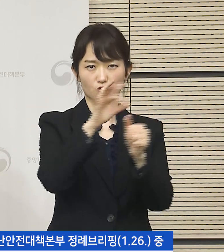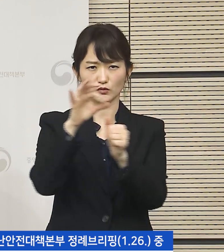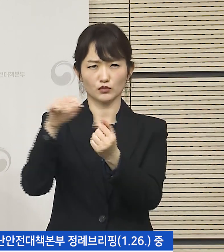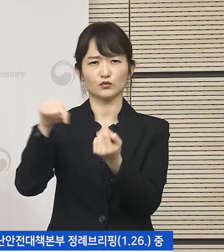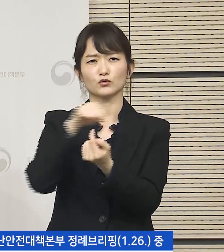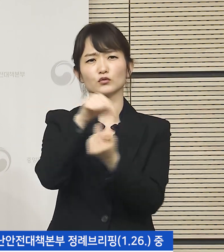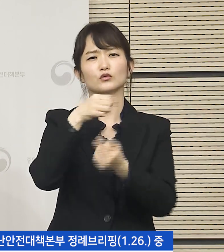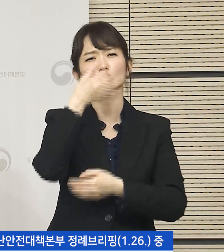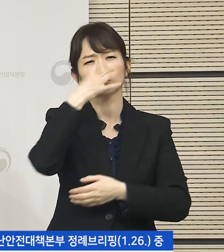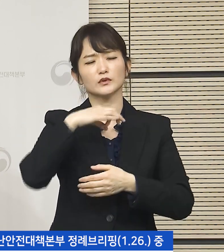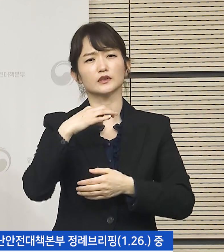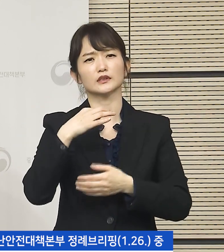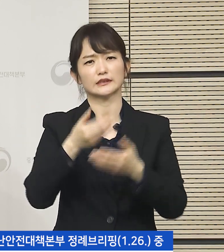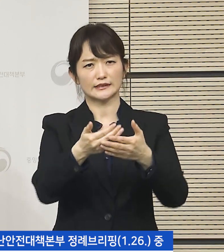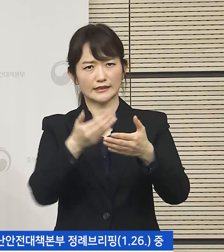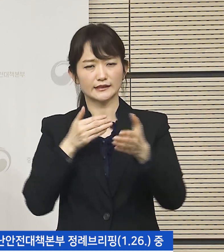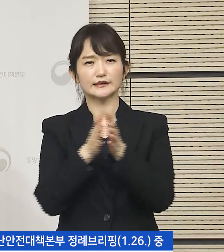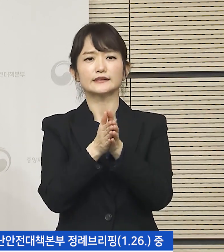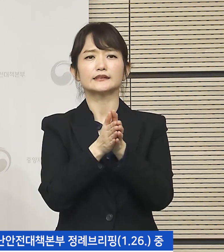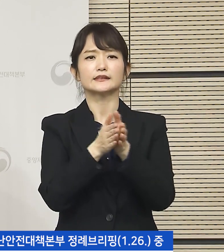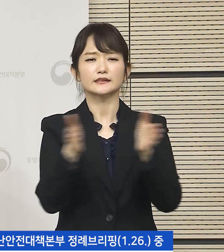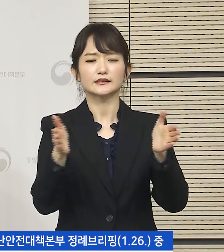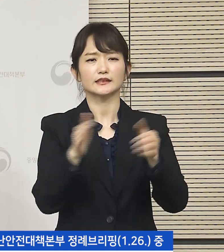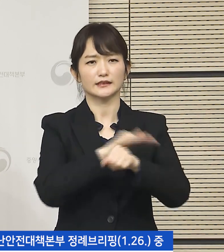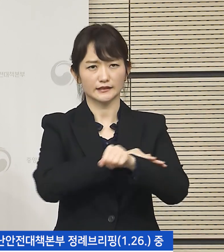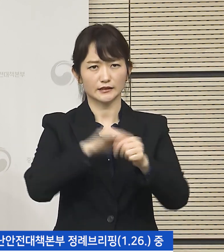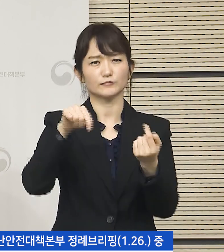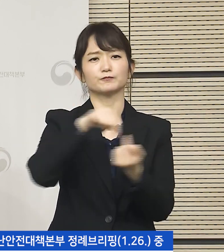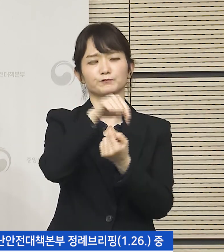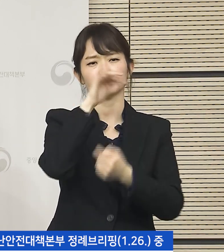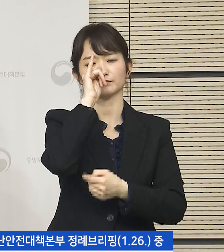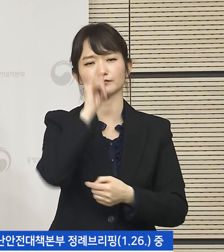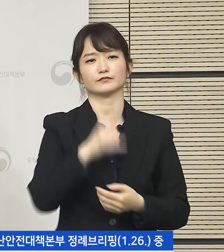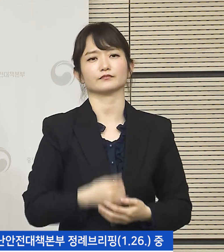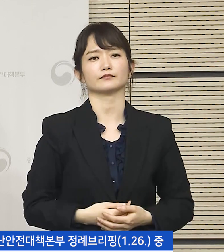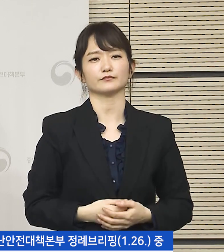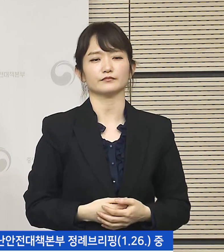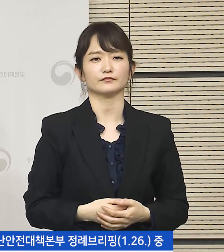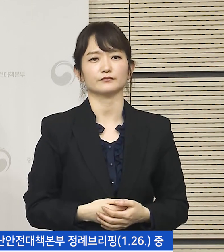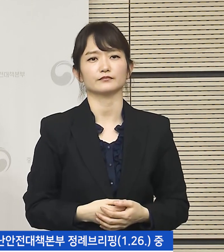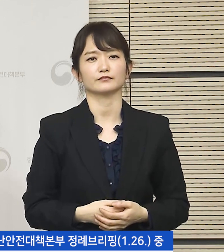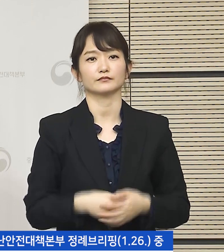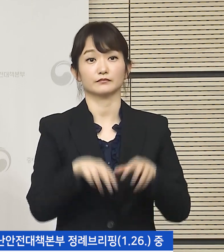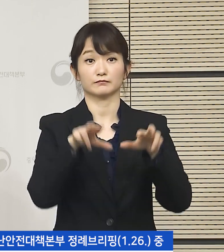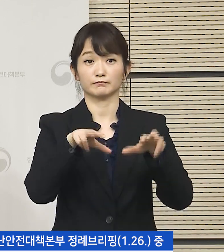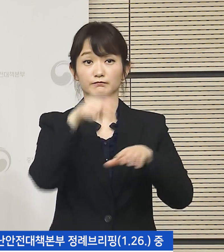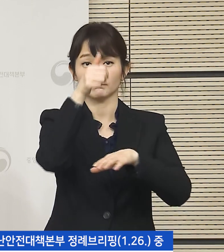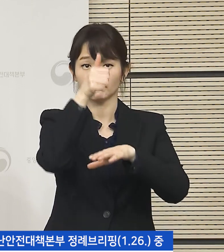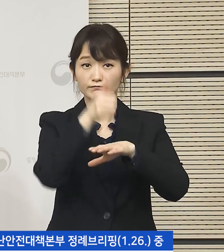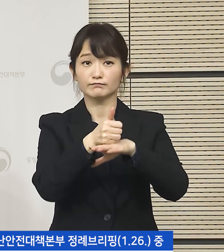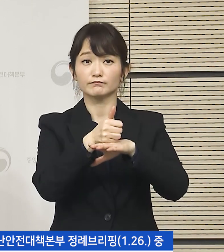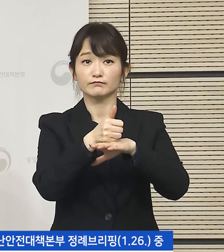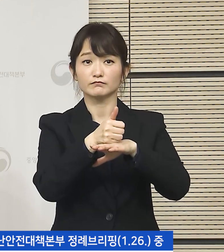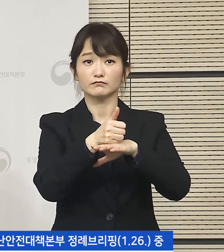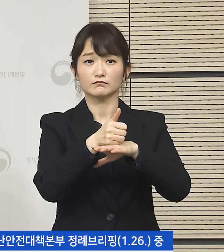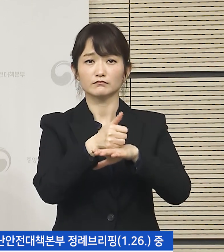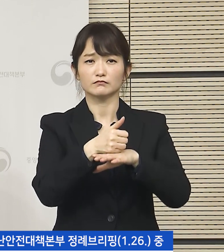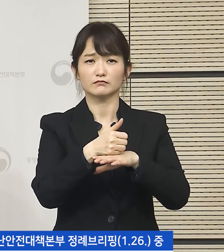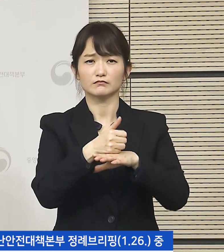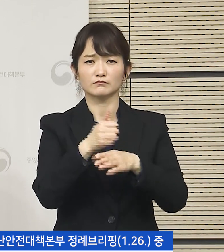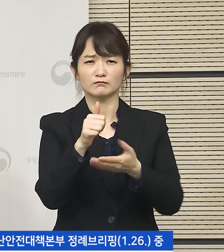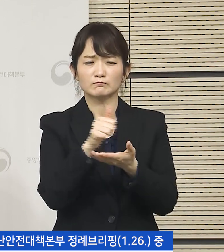통합배정과 운영 효율화 과정도 사전에 도입하여 정착시켜 두었습니다. 이제